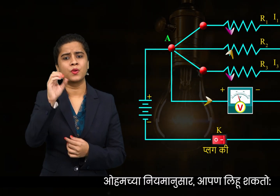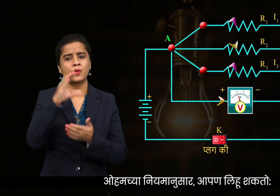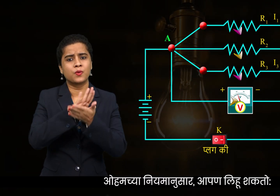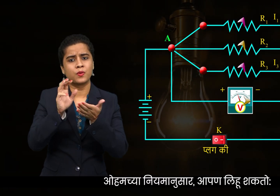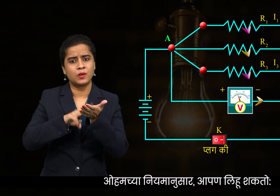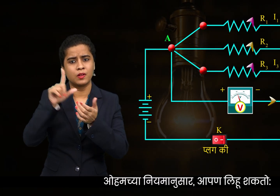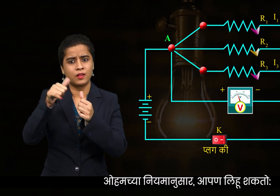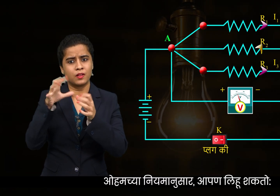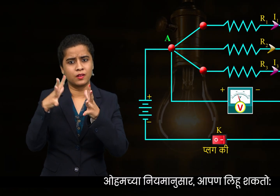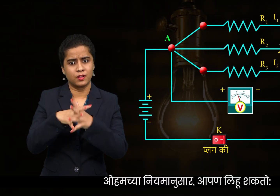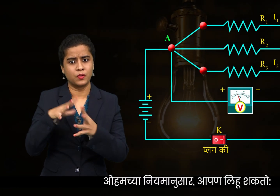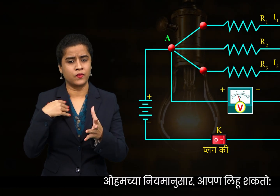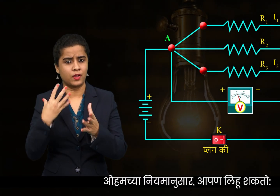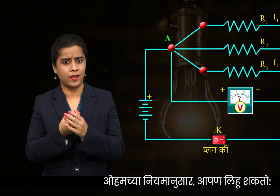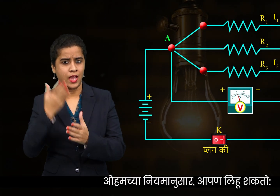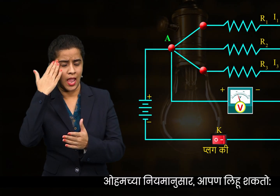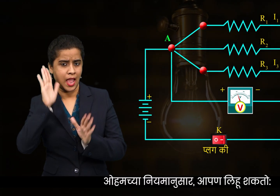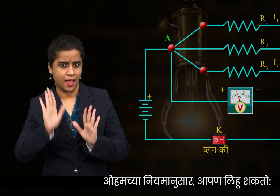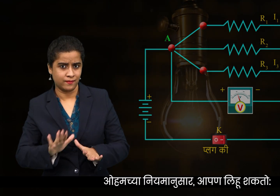नियमानुसार आपण लिहू शकतो